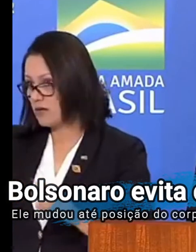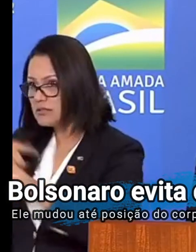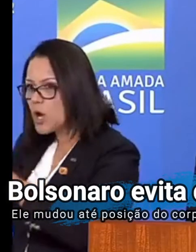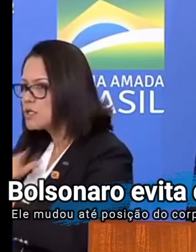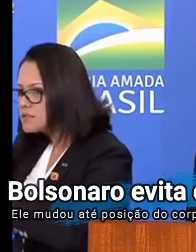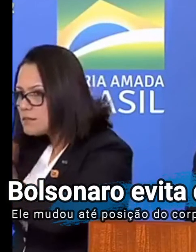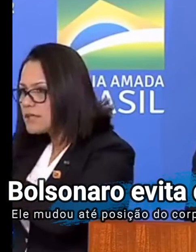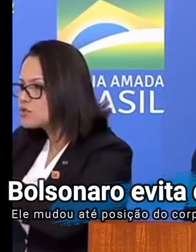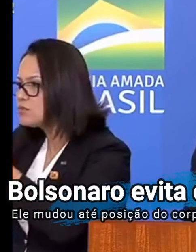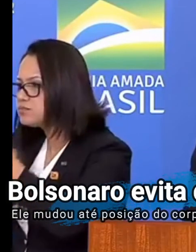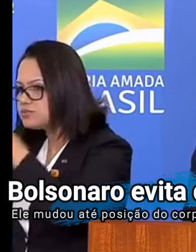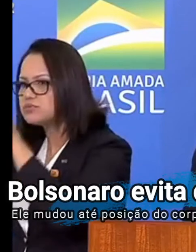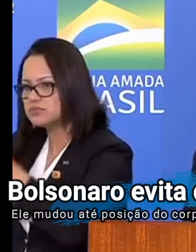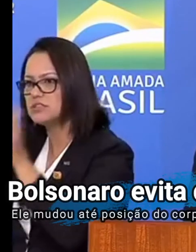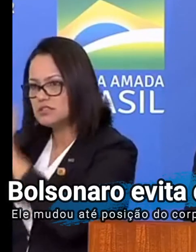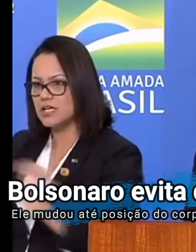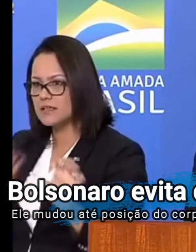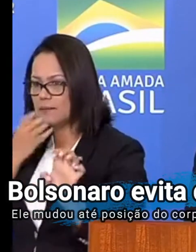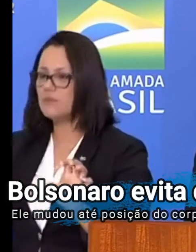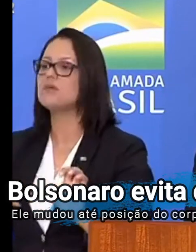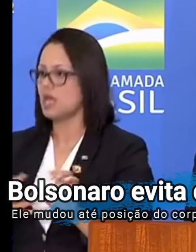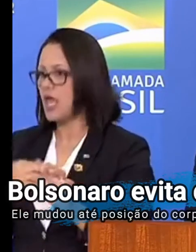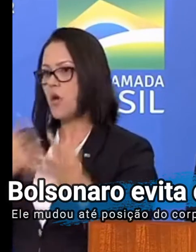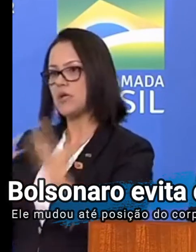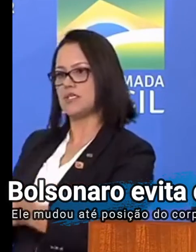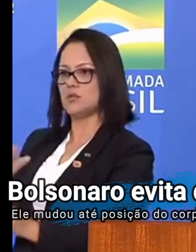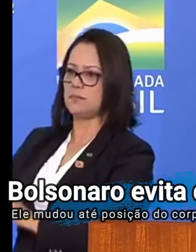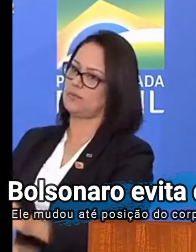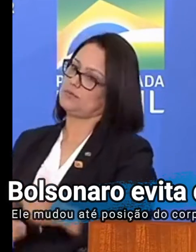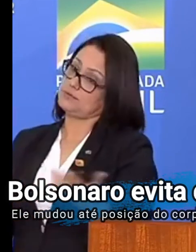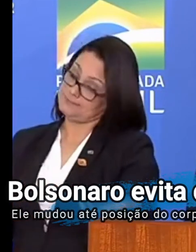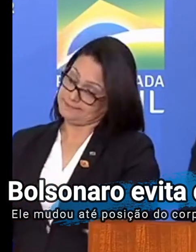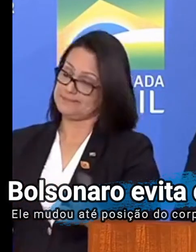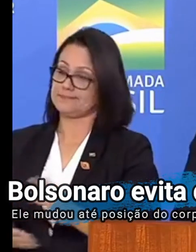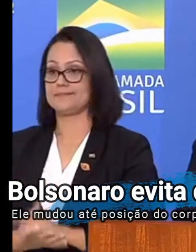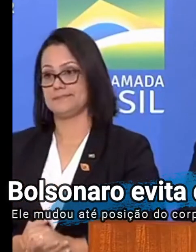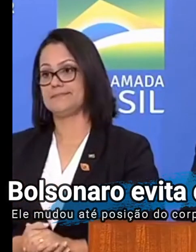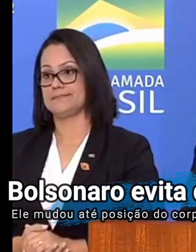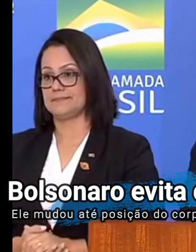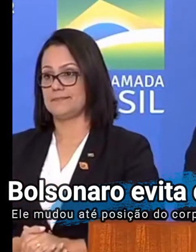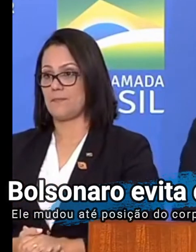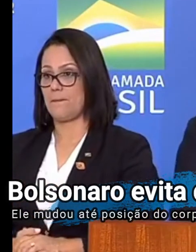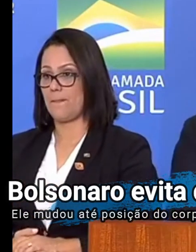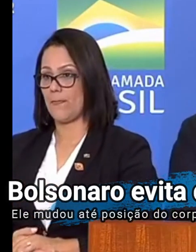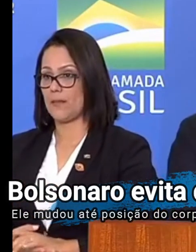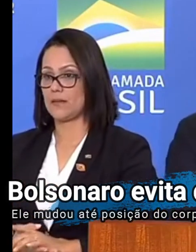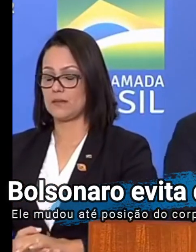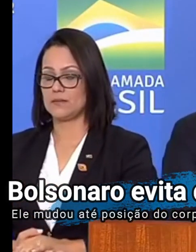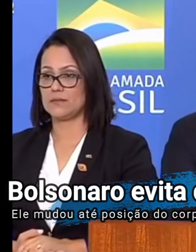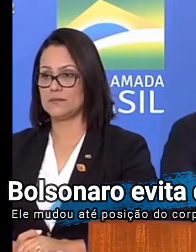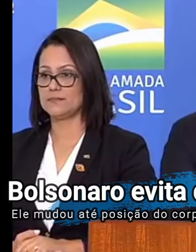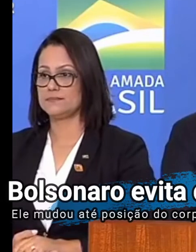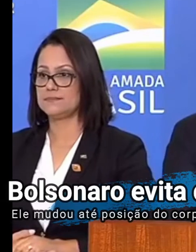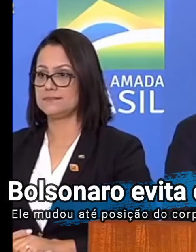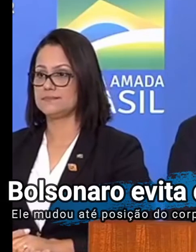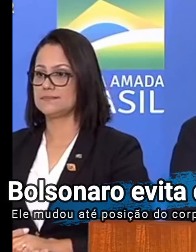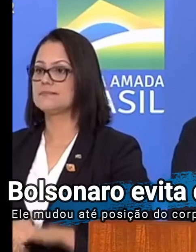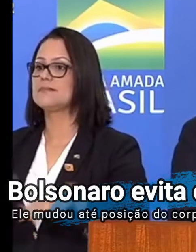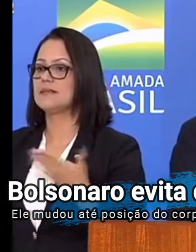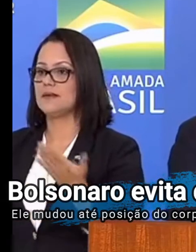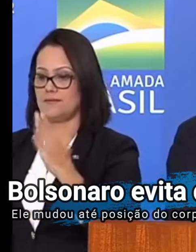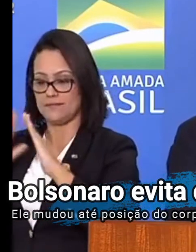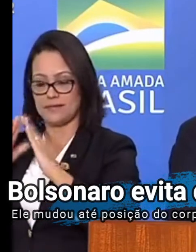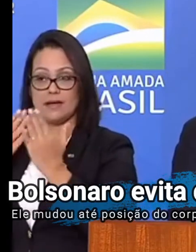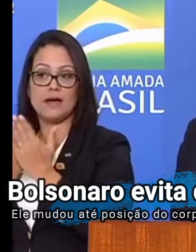eu começa a gritar ll por aí então as escolas agora